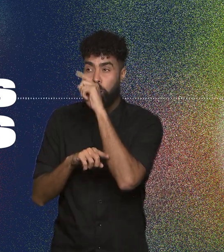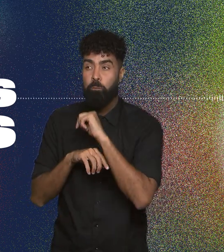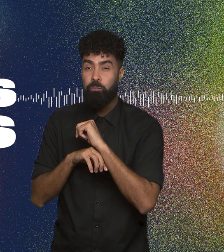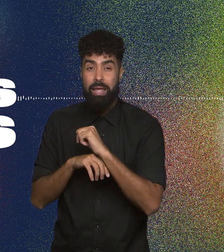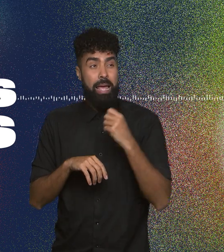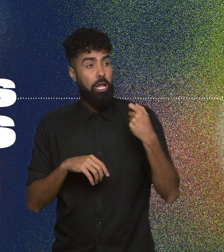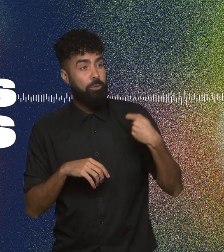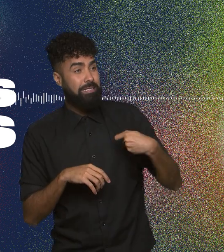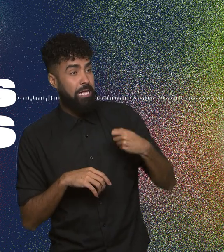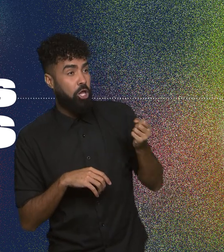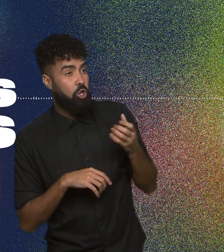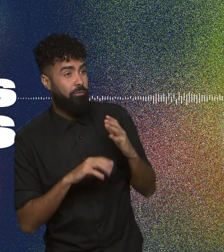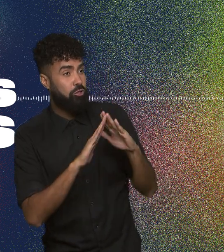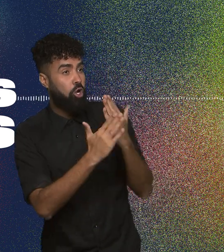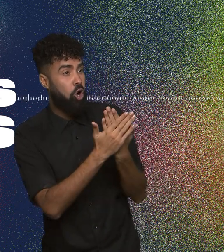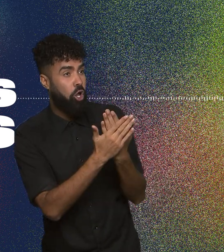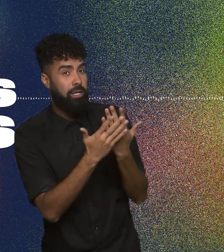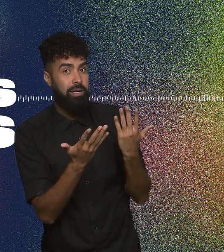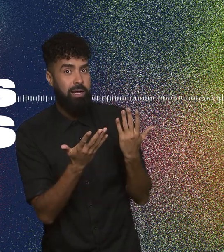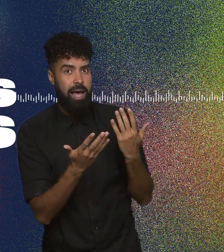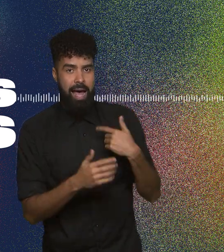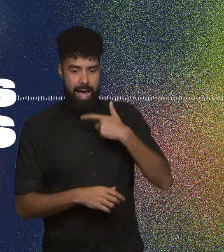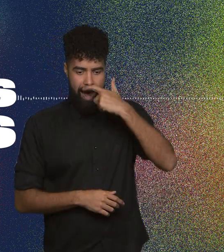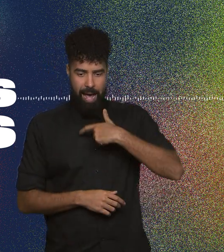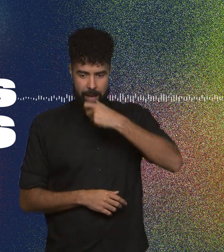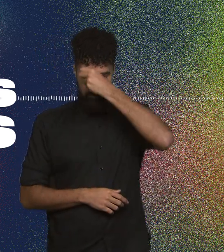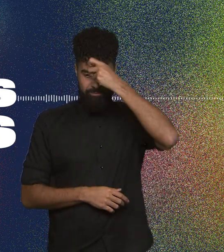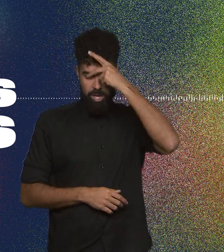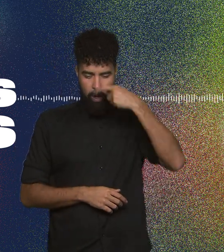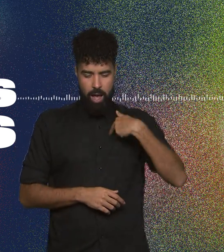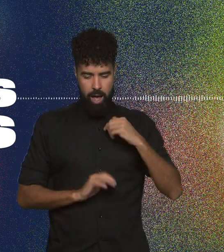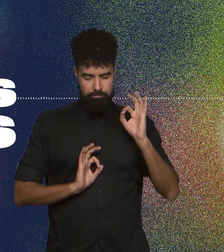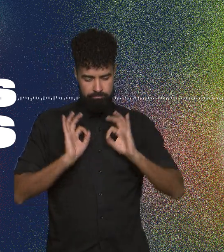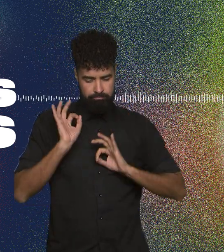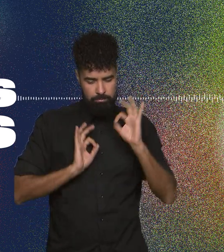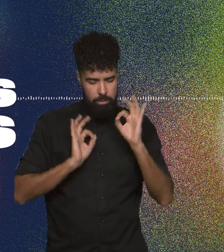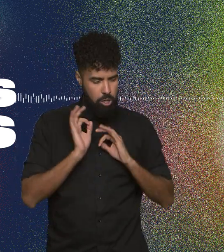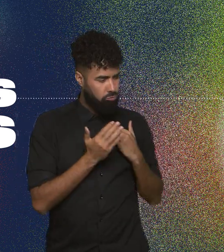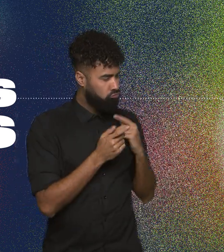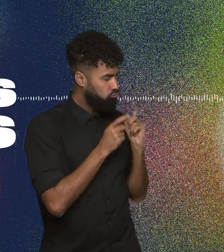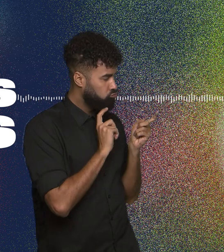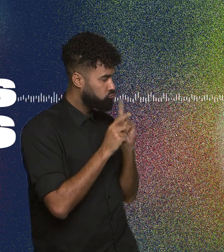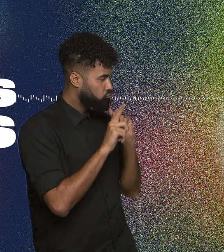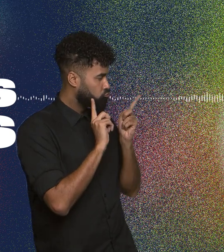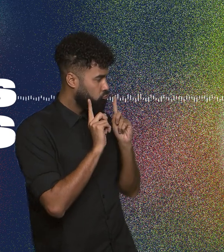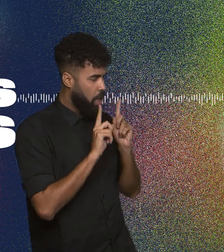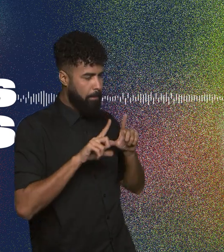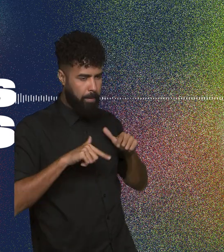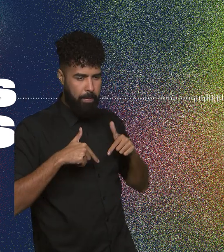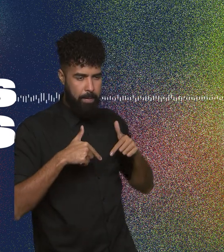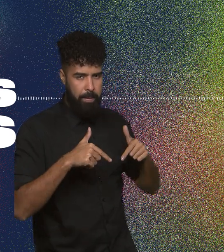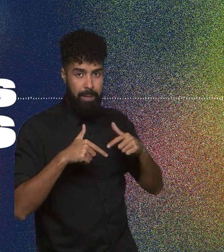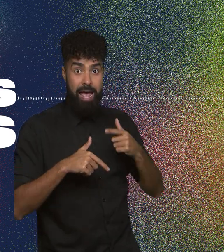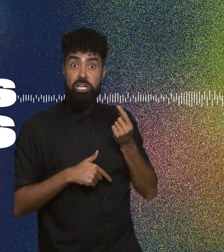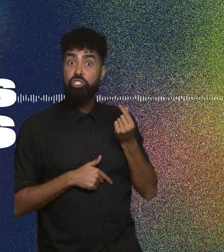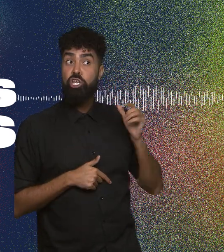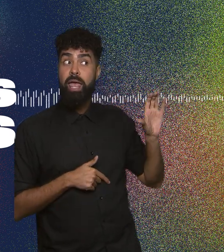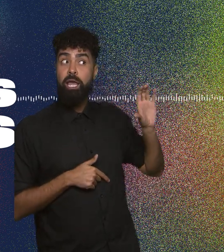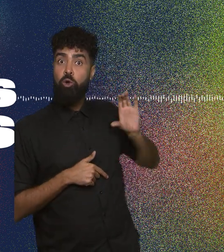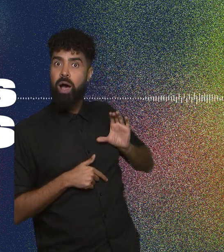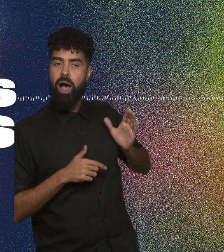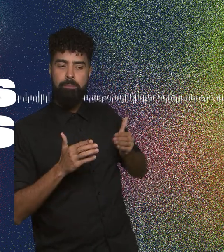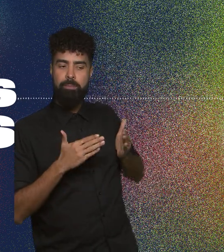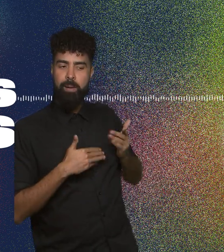lugar, o prefeito ou a prefeita vai planejar, vai fazer esses projetos acontecerem, usando o dinheiro que ele arrecadou